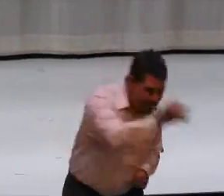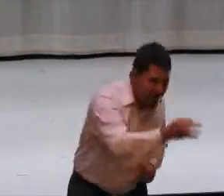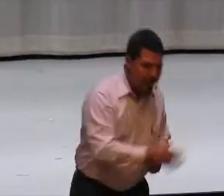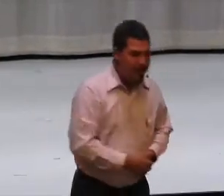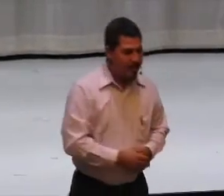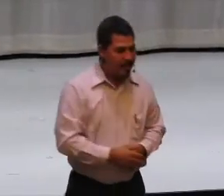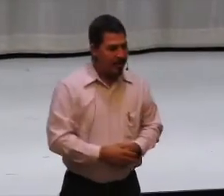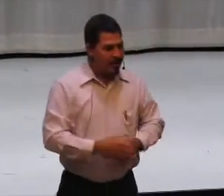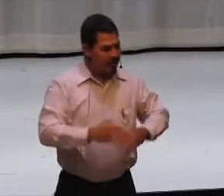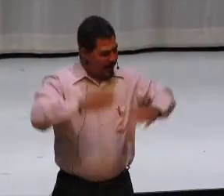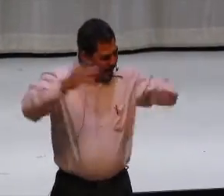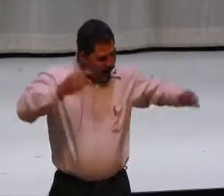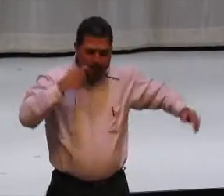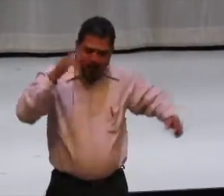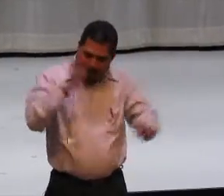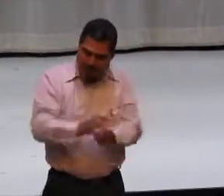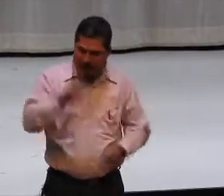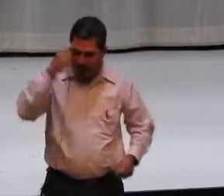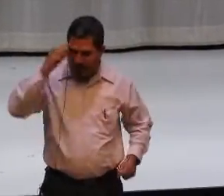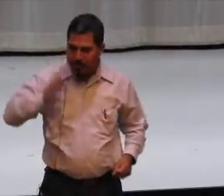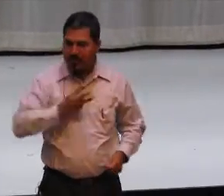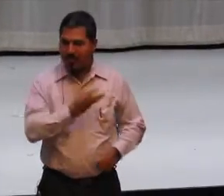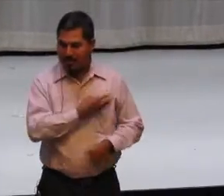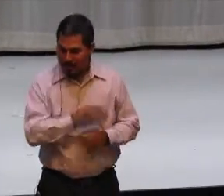Siempre. Qué gran promesa para nosotros.